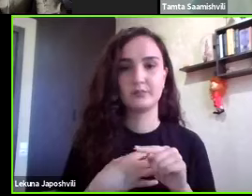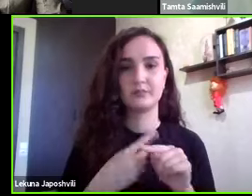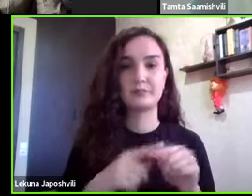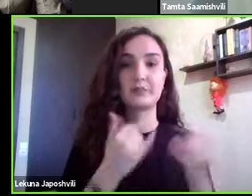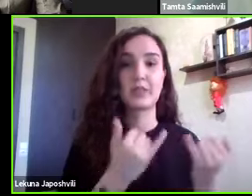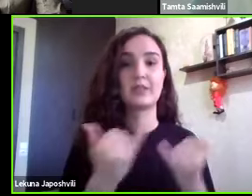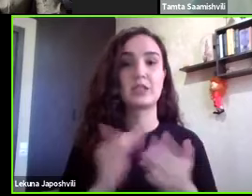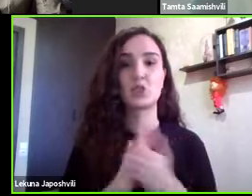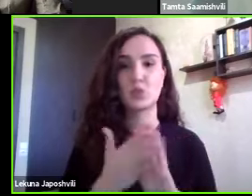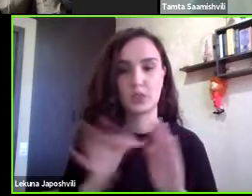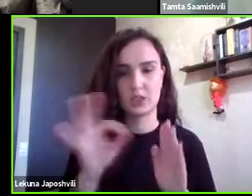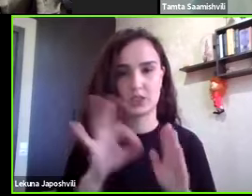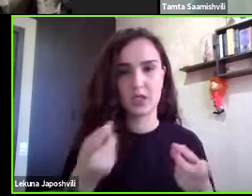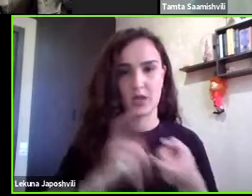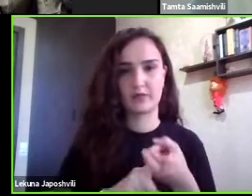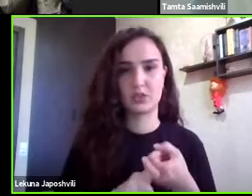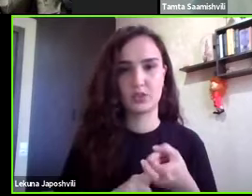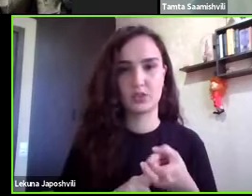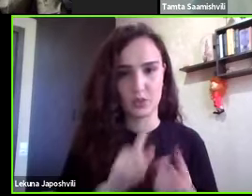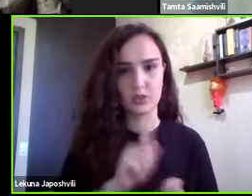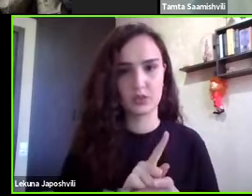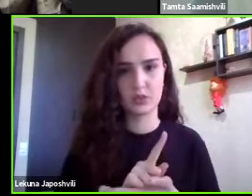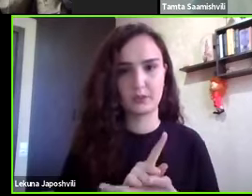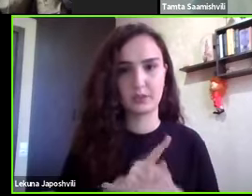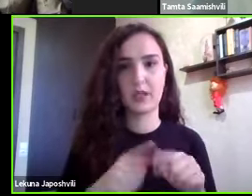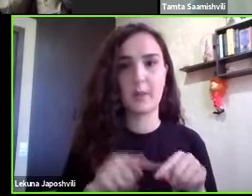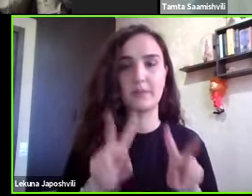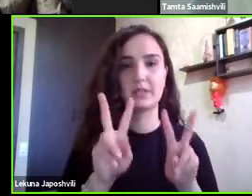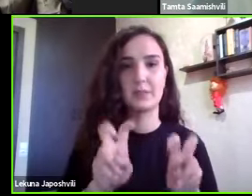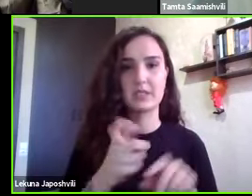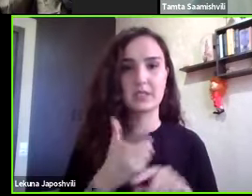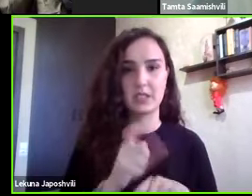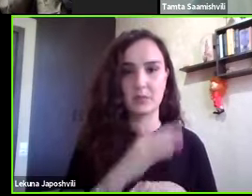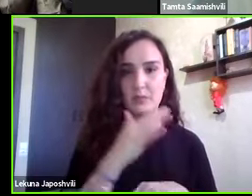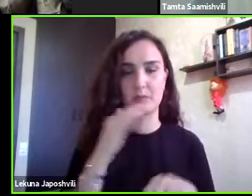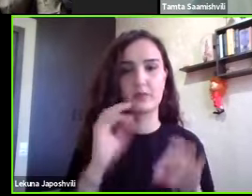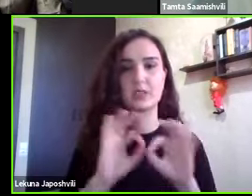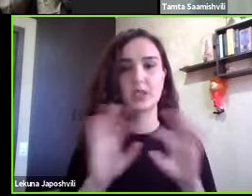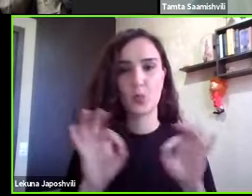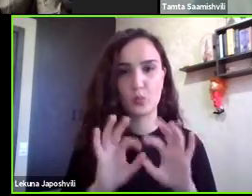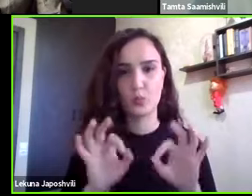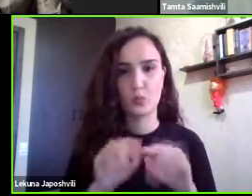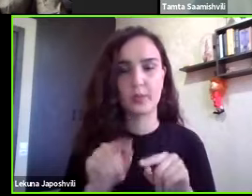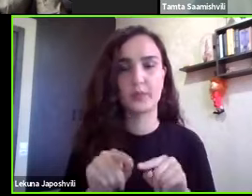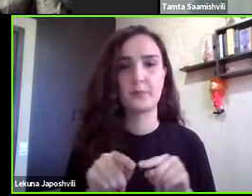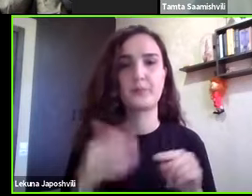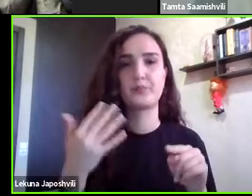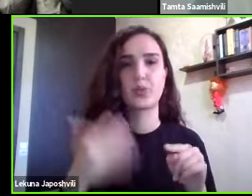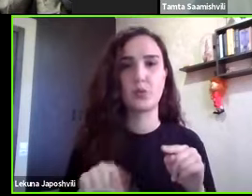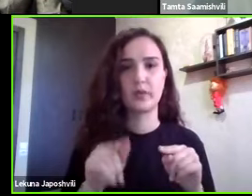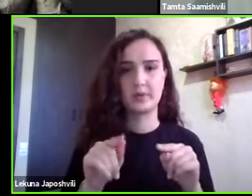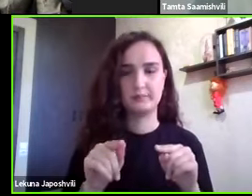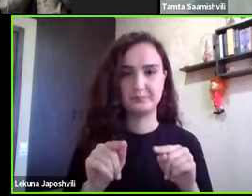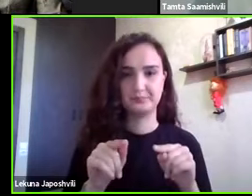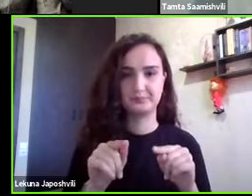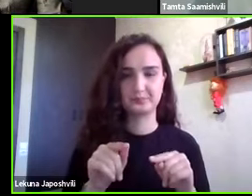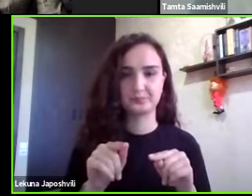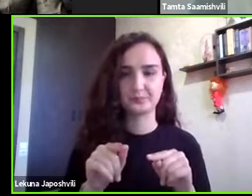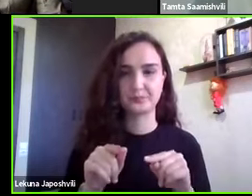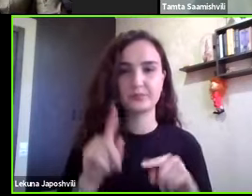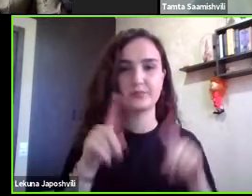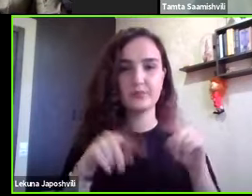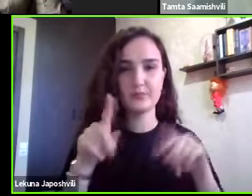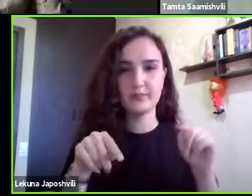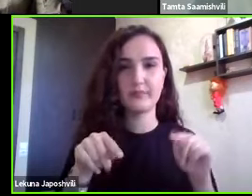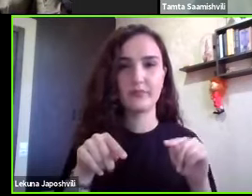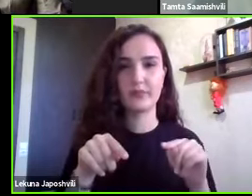დღევანდელ სიტუაციას, ხო? ამ თემაზე ძალიან ბევრს საუბრობენ უკვე ცით რა ხანდახან